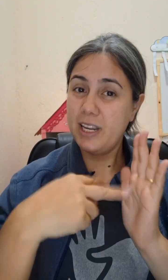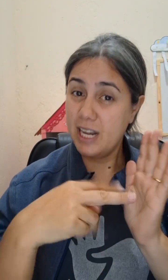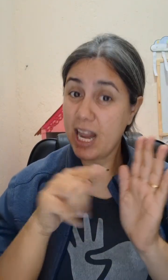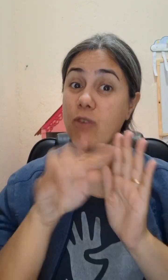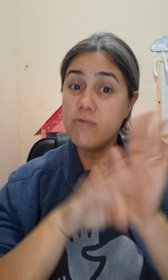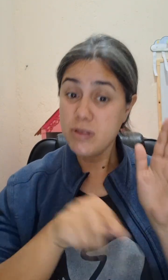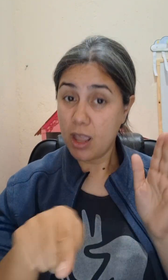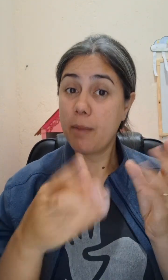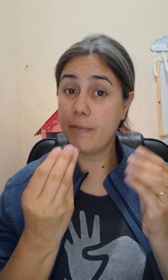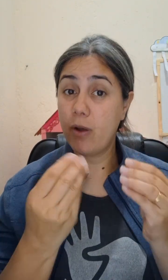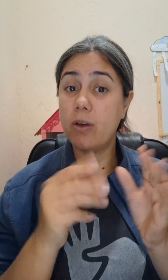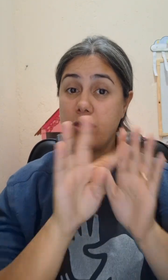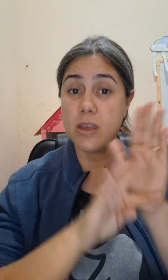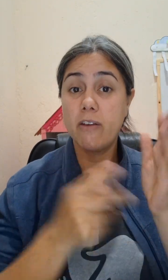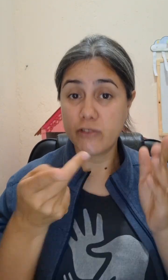para você ter responsabilidade